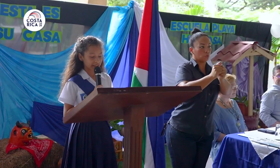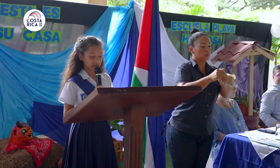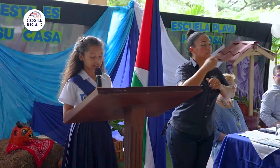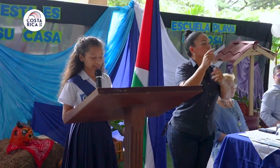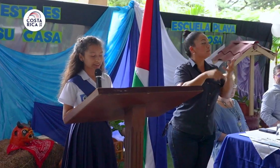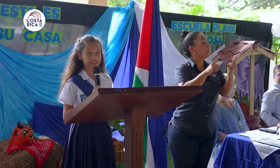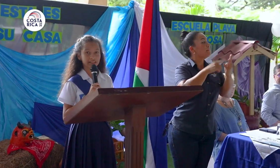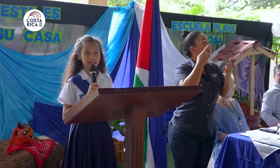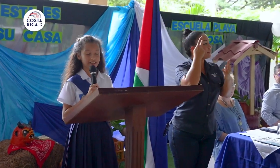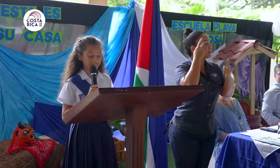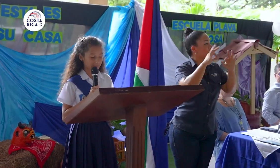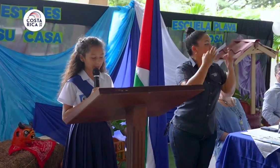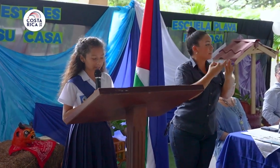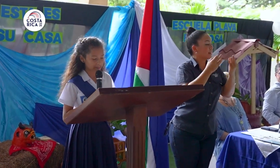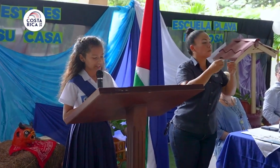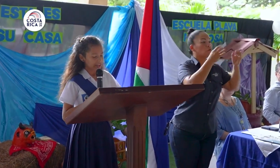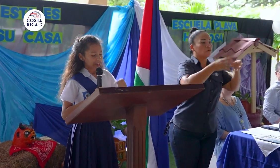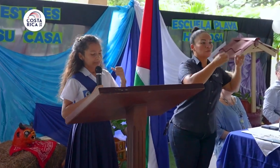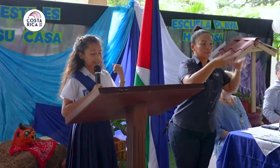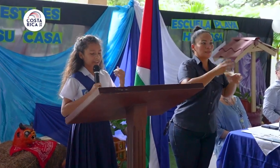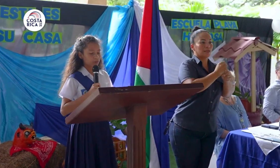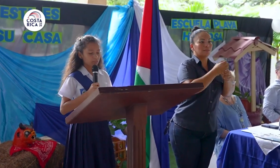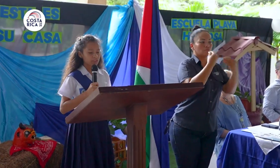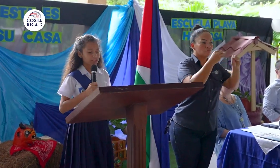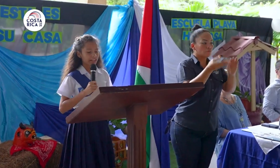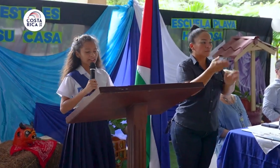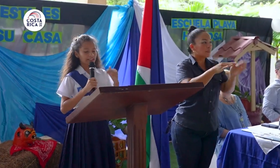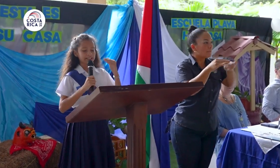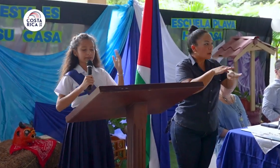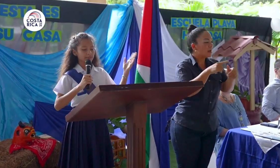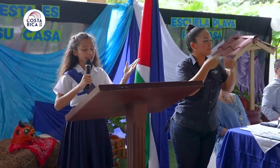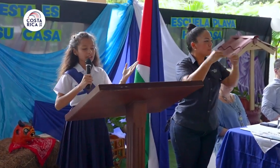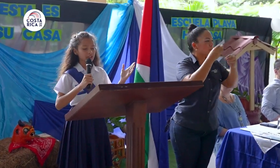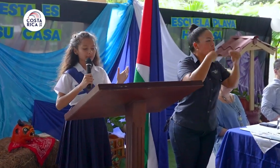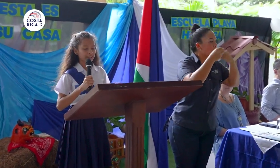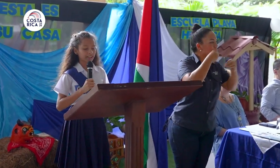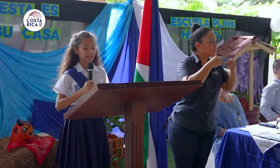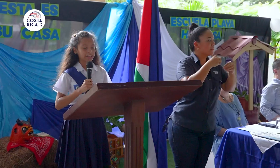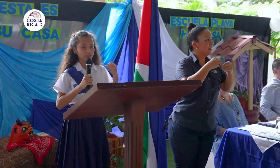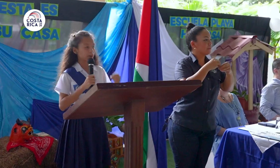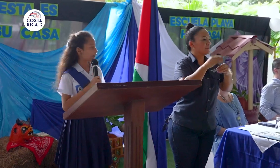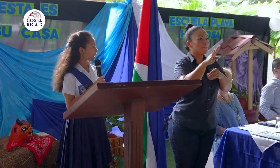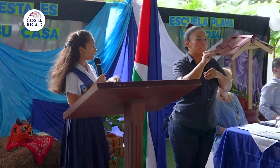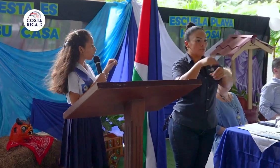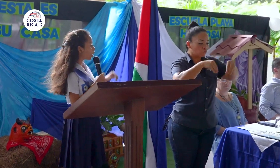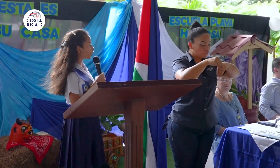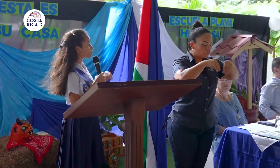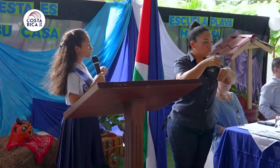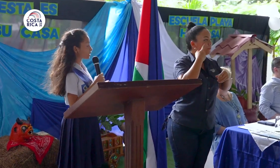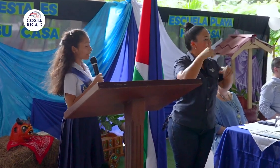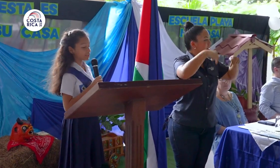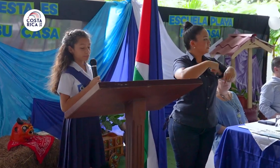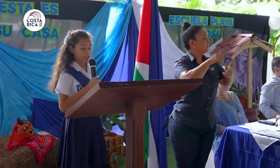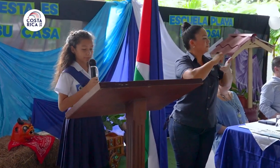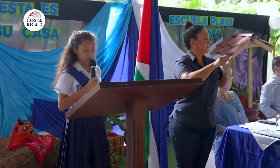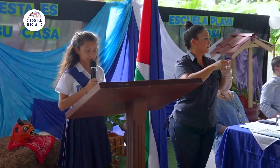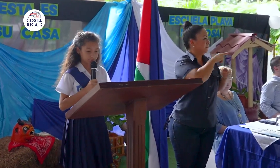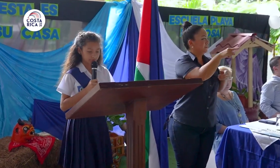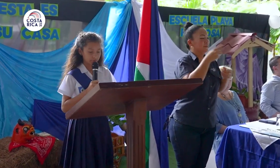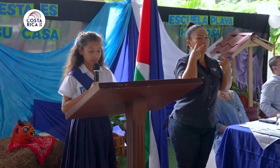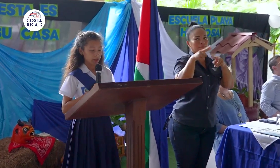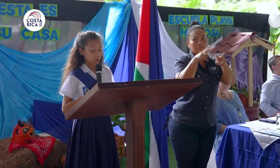familia y a docentes que hacen tamales, venden comida y hacen bingos para tener la escuela que hoy ustedes